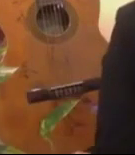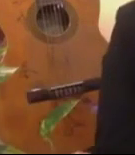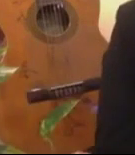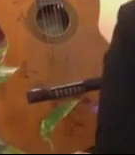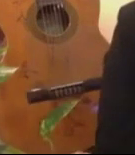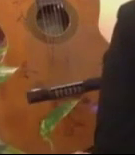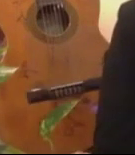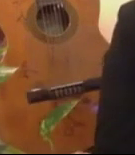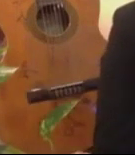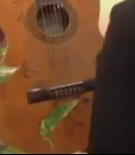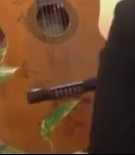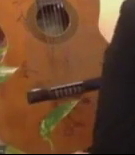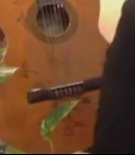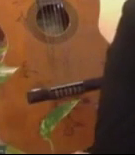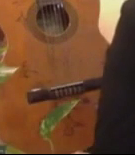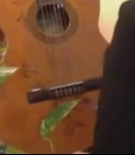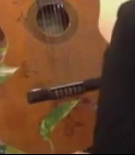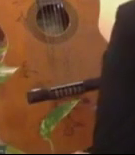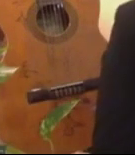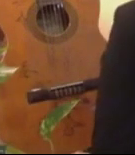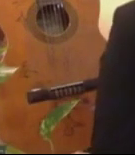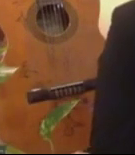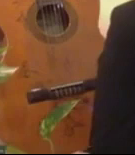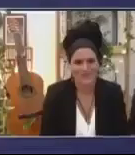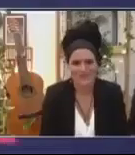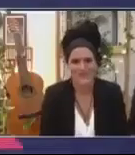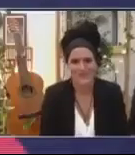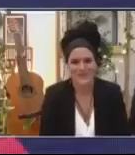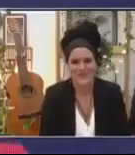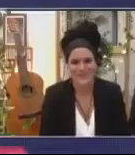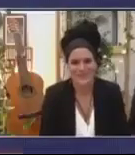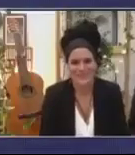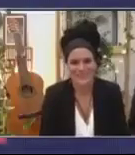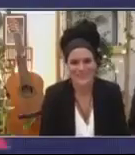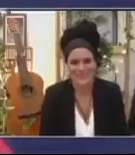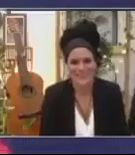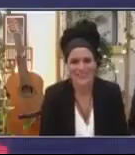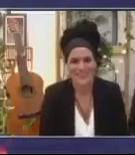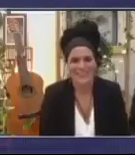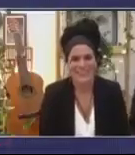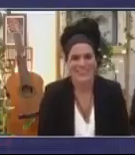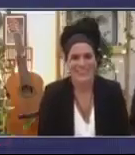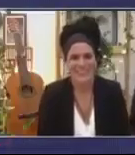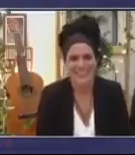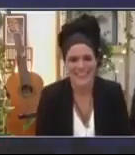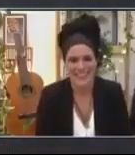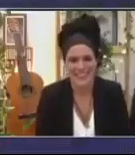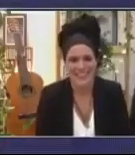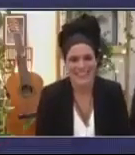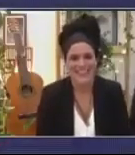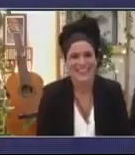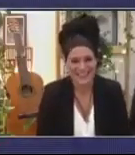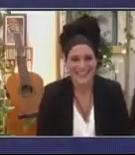asistir. Dura una hora y veinte y me llama mucho la atención no esa disciplina artística, sino danza,